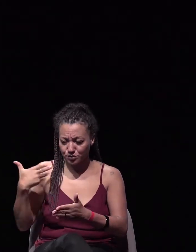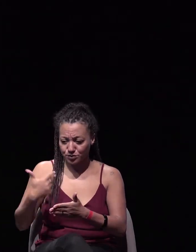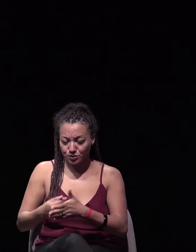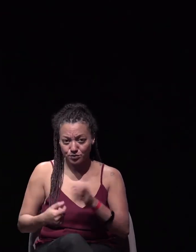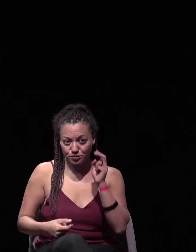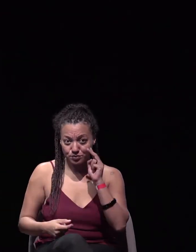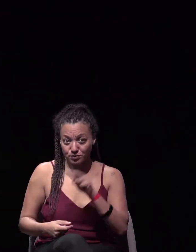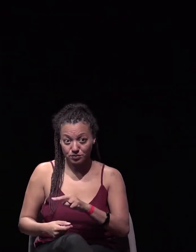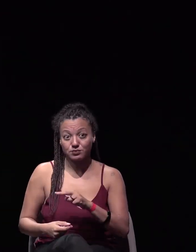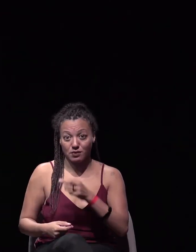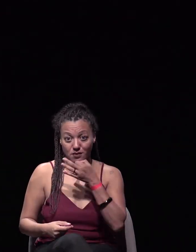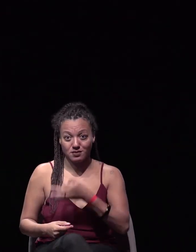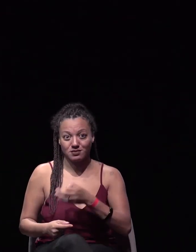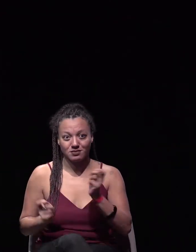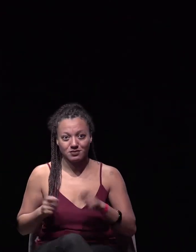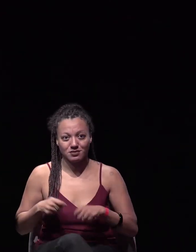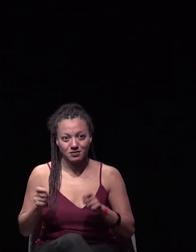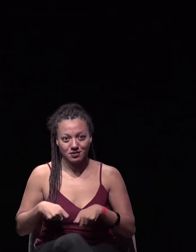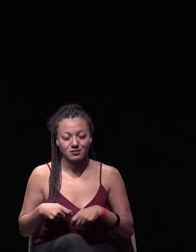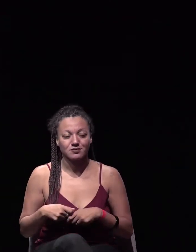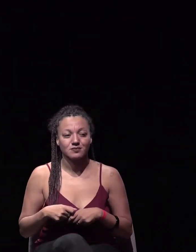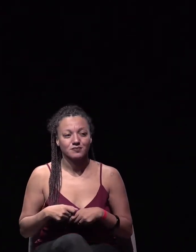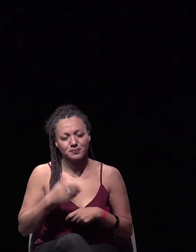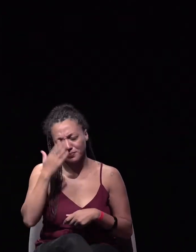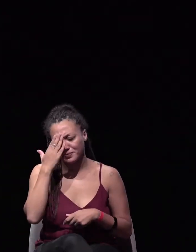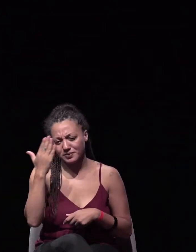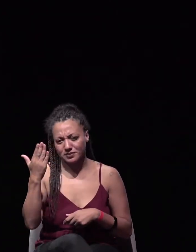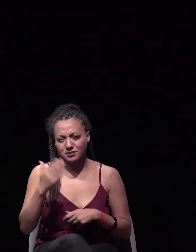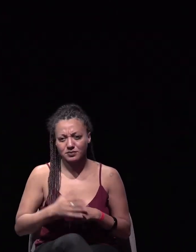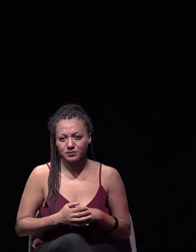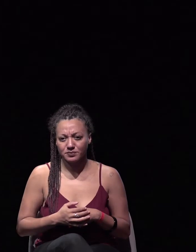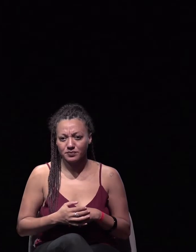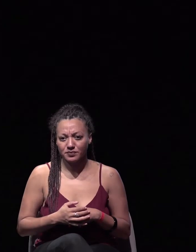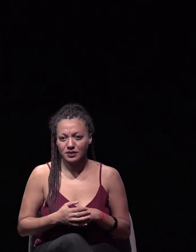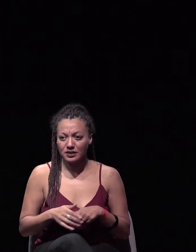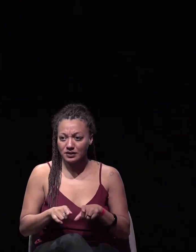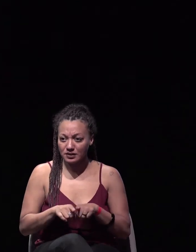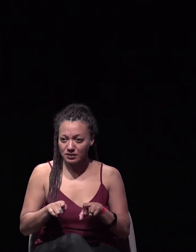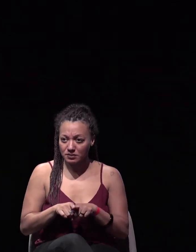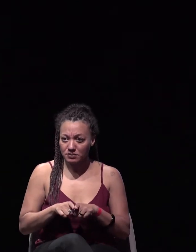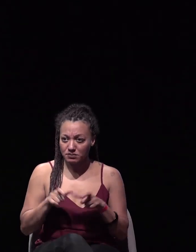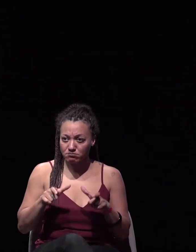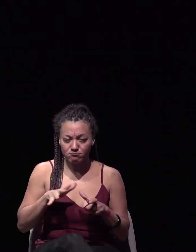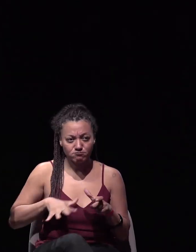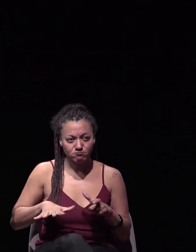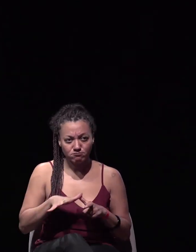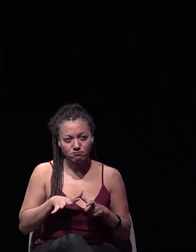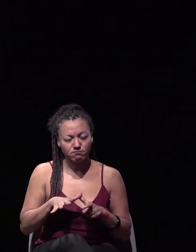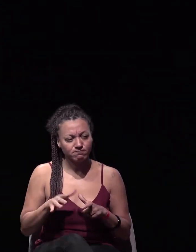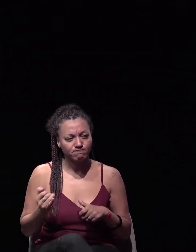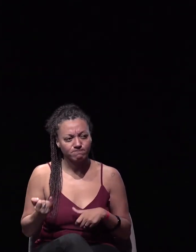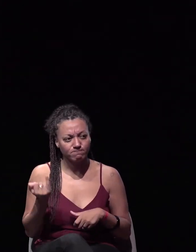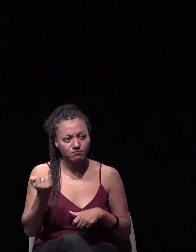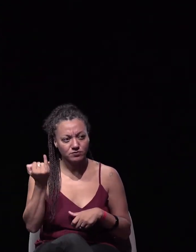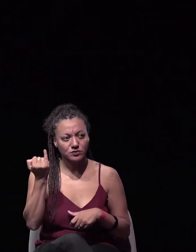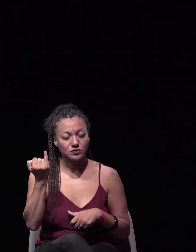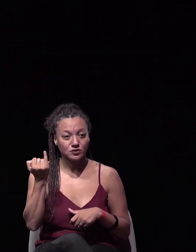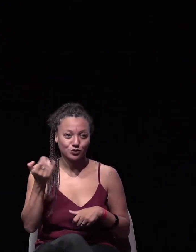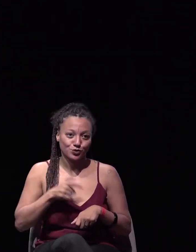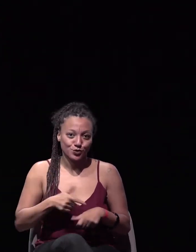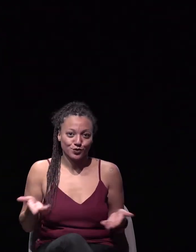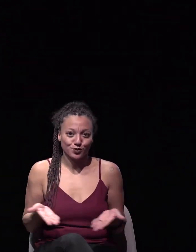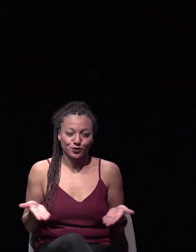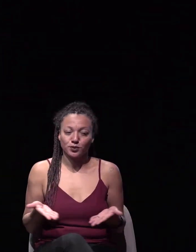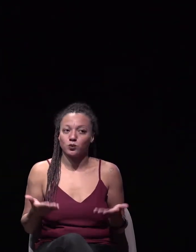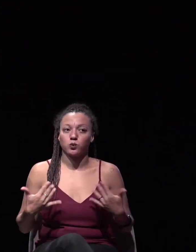e tão importante, né? Então, muito obrigada. E dizer que um espaço como esse aqui ele é fundamental na atual conjuntura, mais